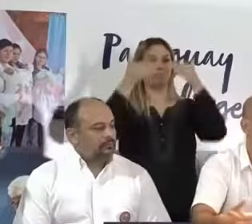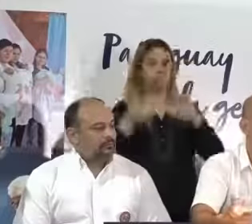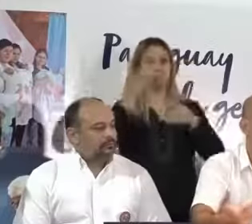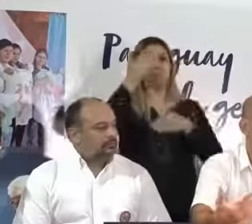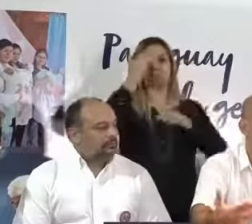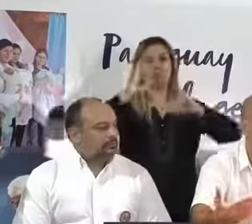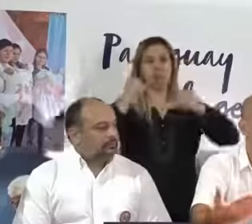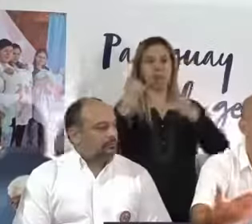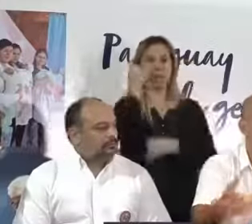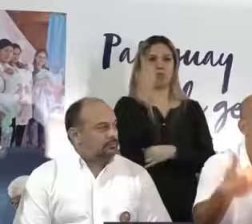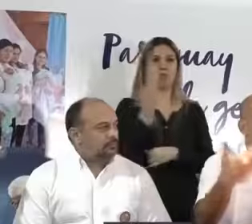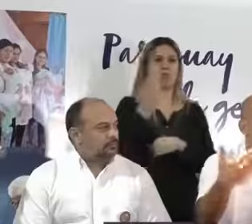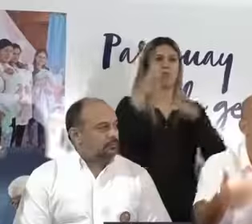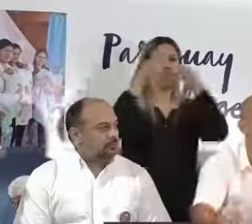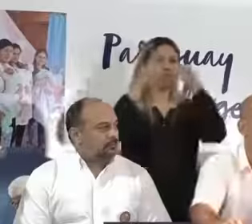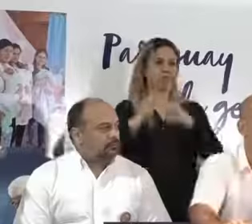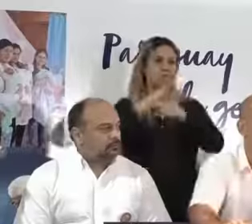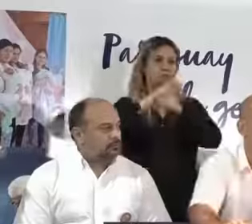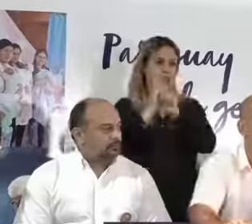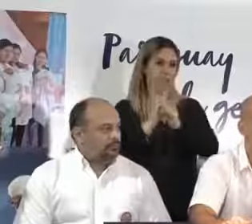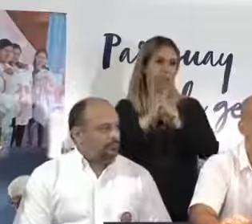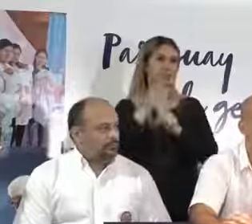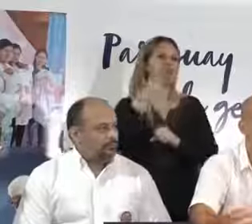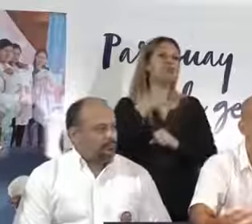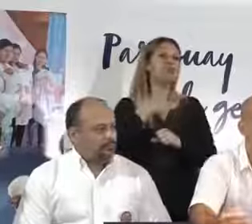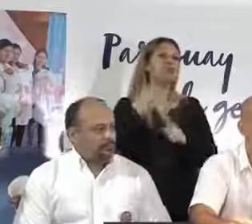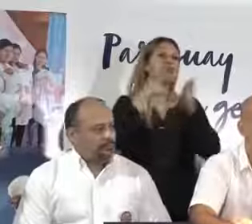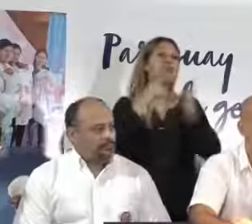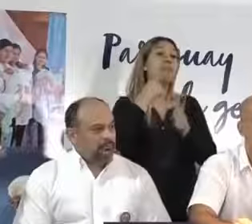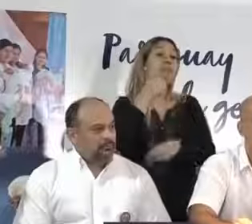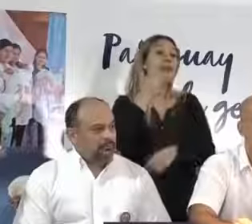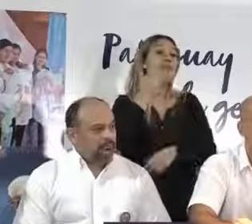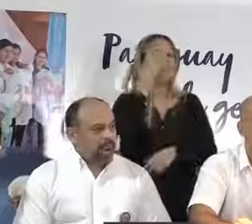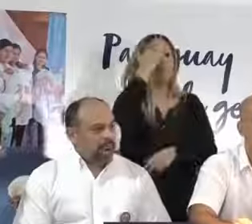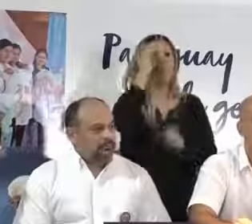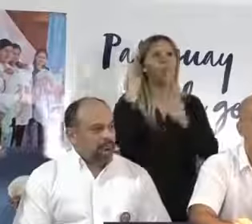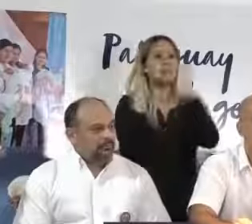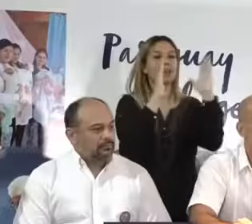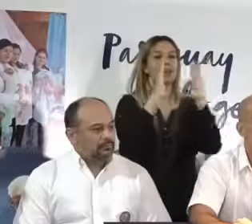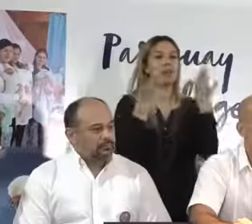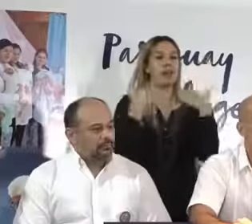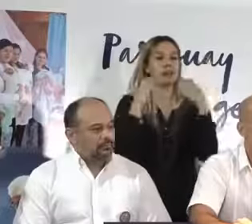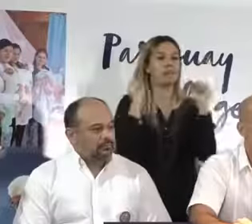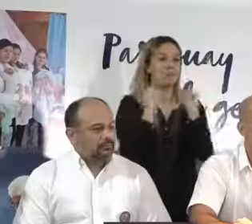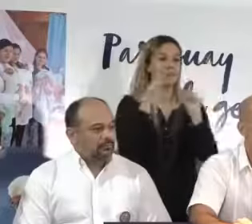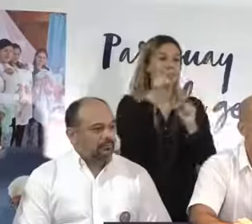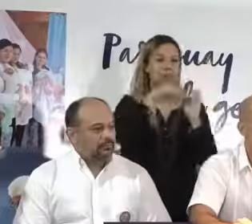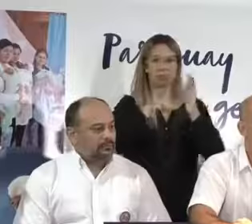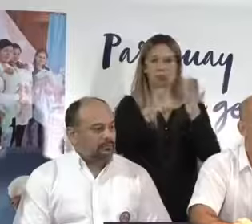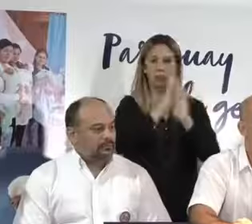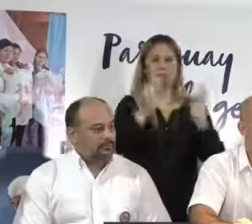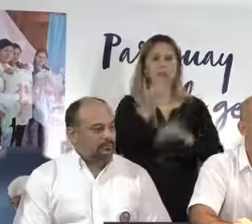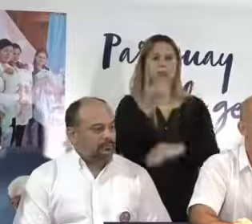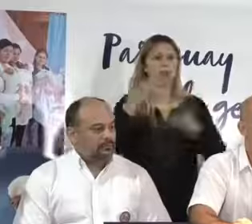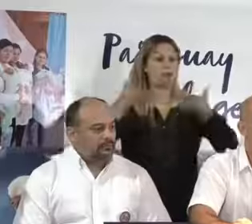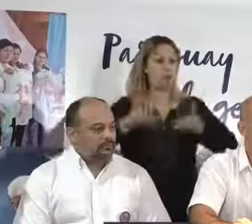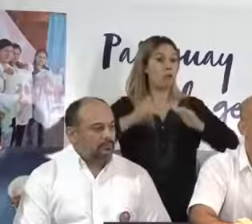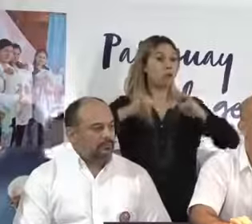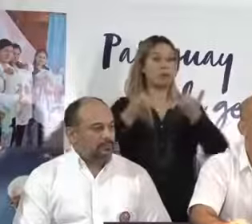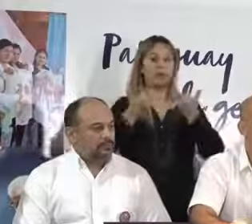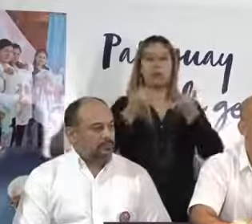coronavirus o ante la eventual presencia en ese momento del coronavirus. Hoy con la confirmación del primer caso, bueno, están